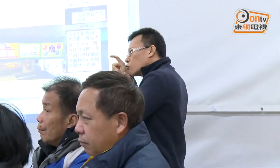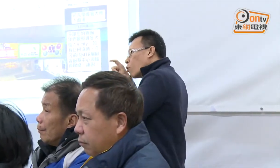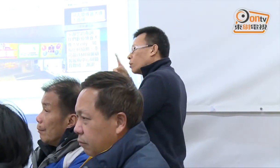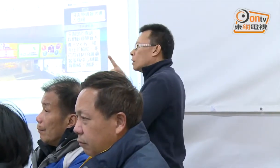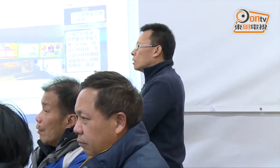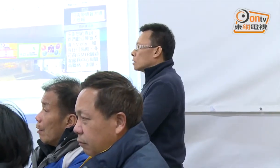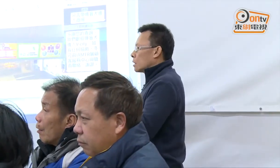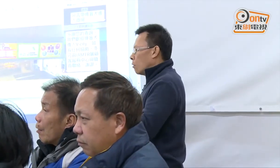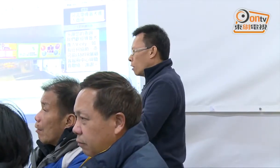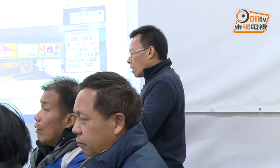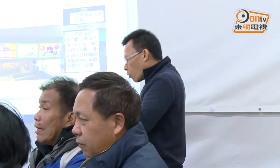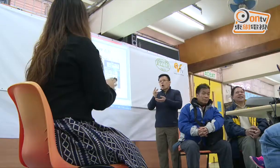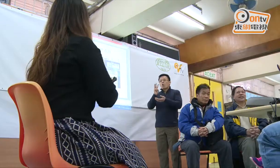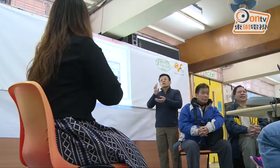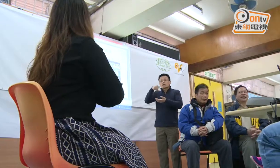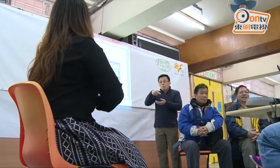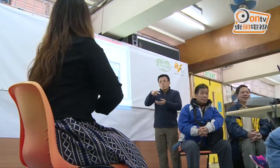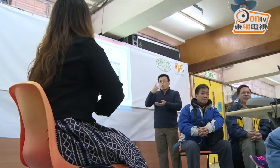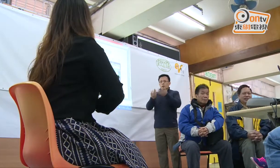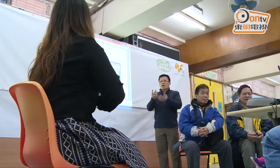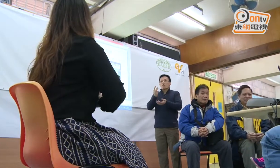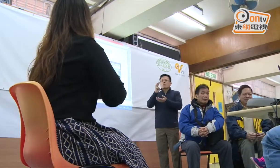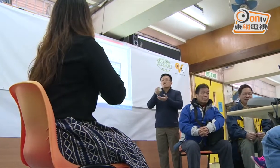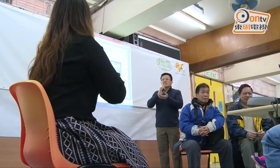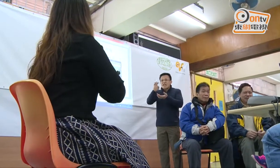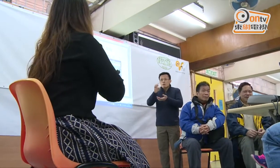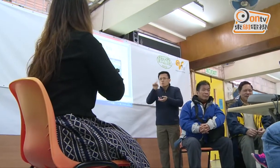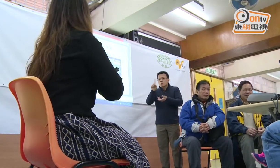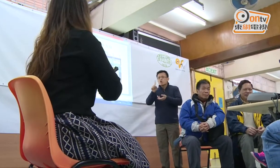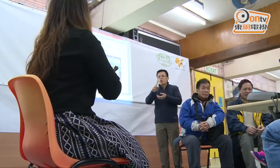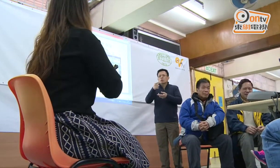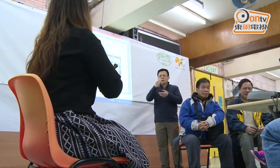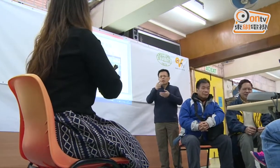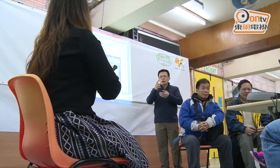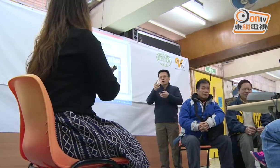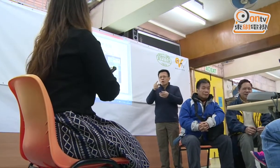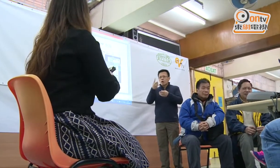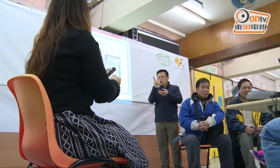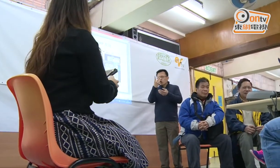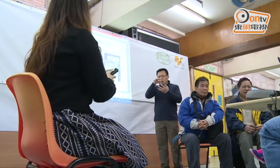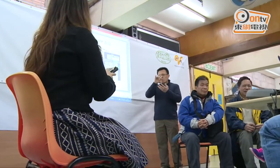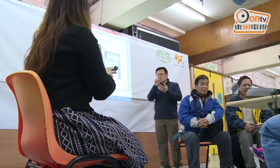就咁多，好紧张，因为香港人买嘢少啊，可能我睇下 WeChat 咧，扮大陆